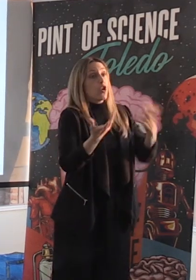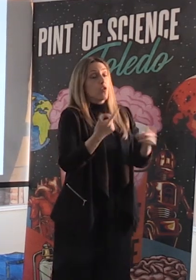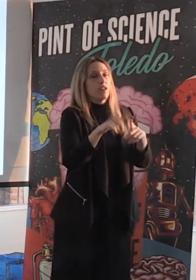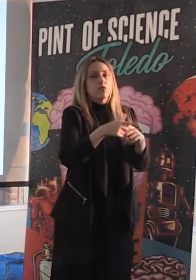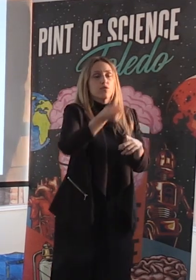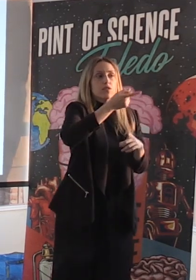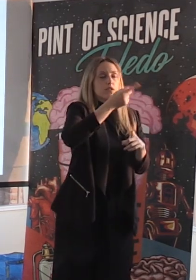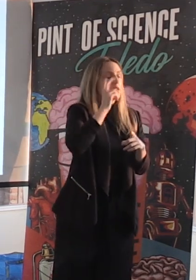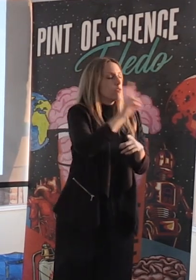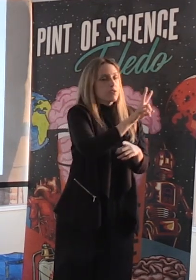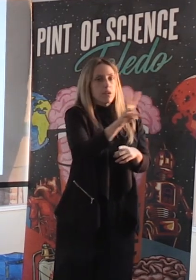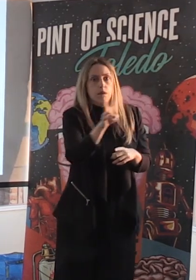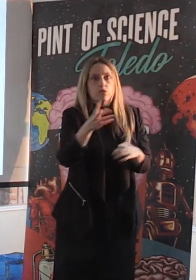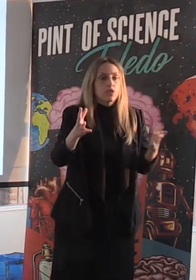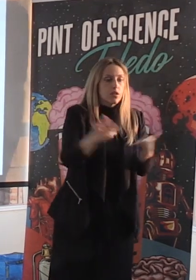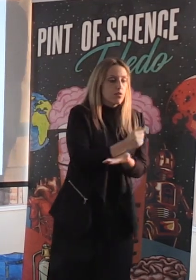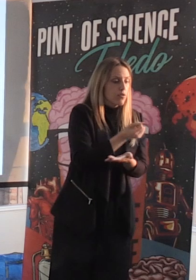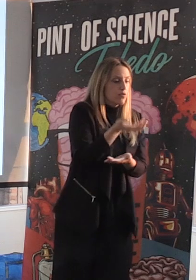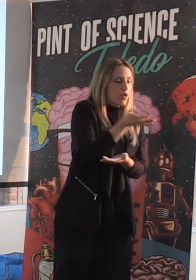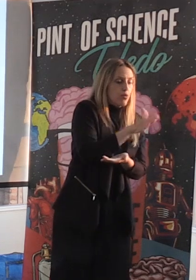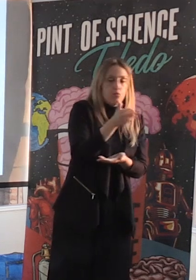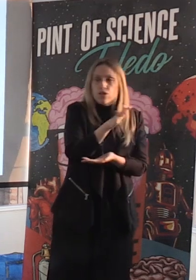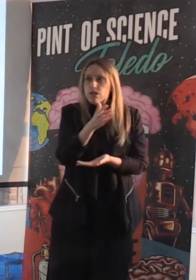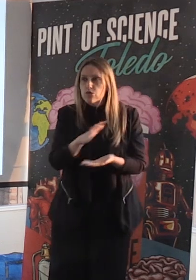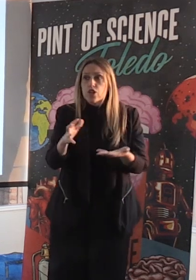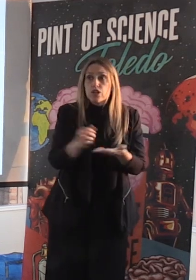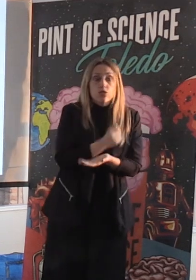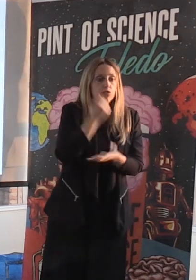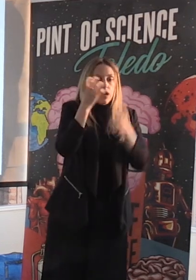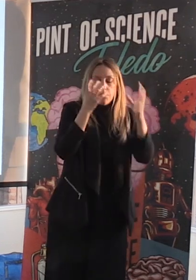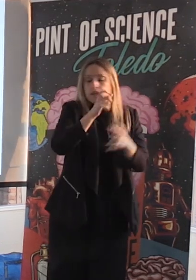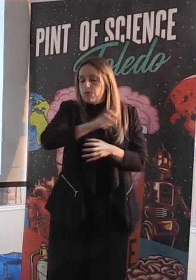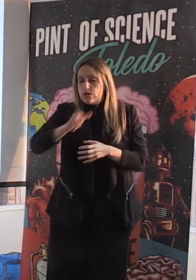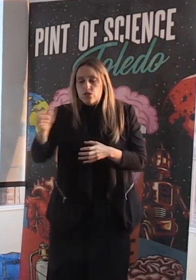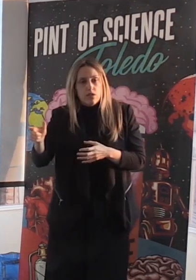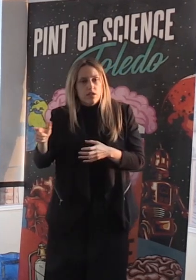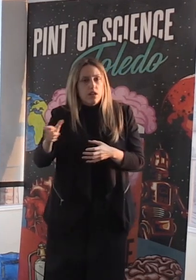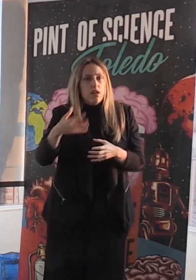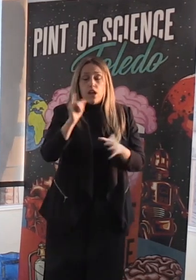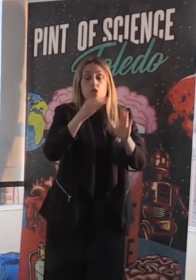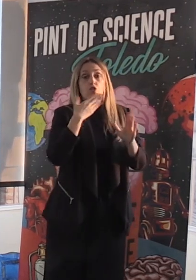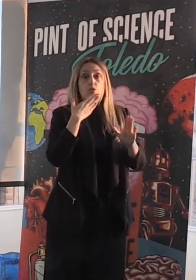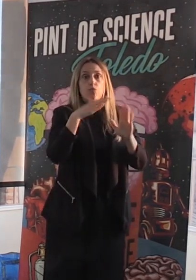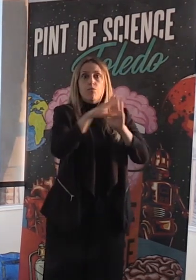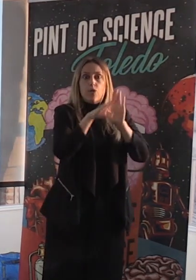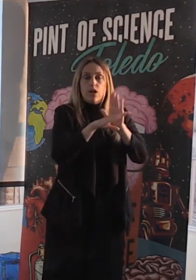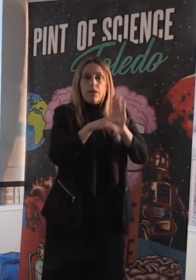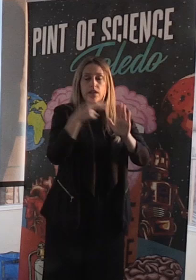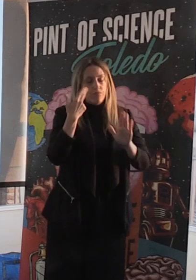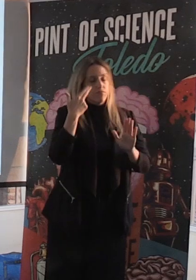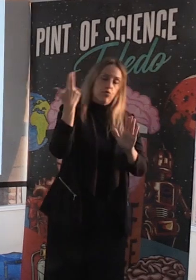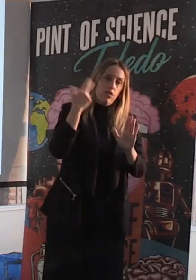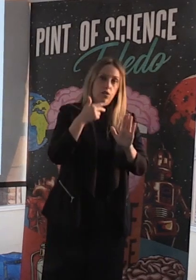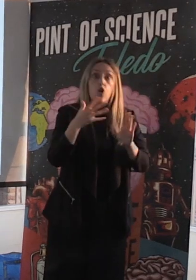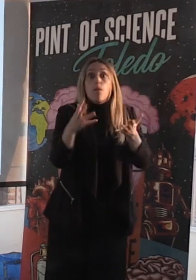que todos morimos y todas las especies tienen, parece, un programa de suicidio, como todos mueren.